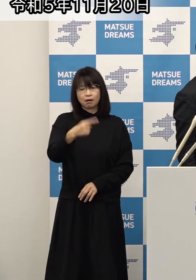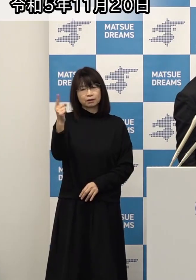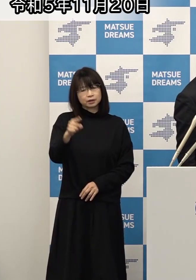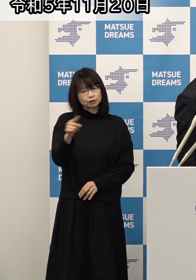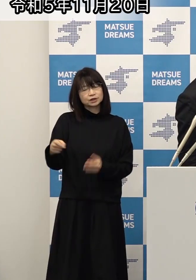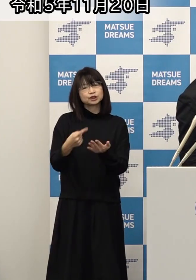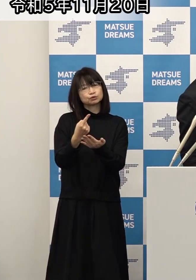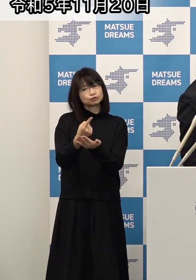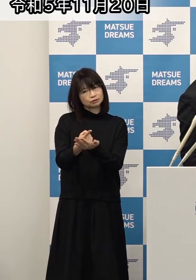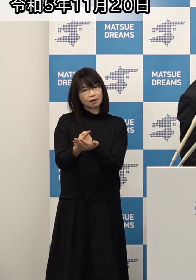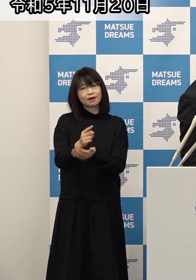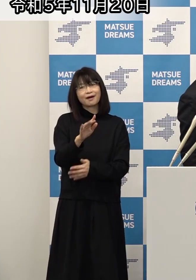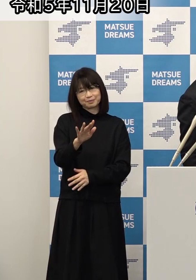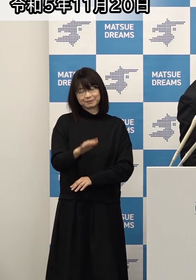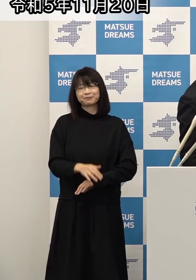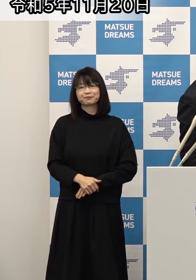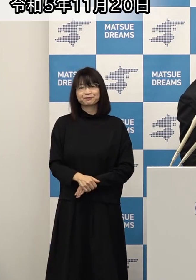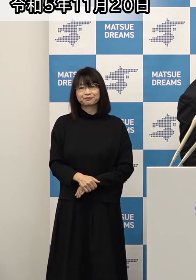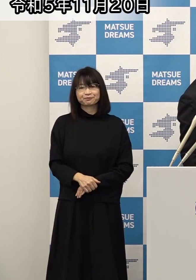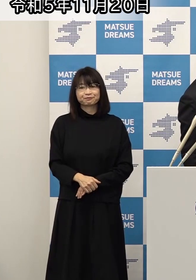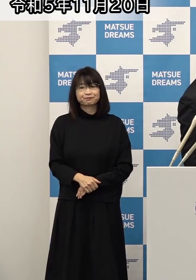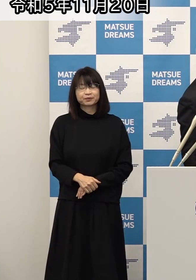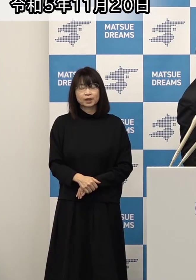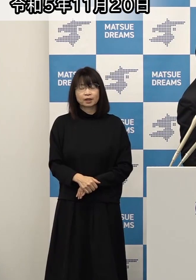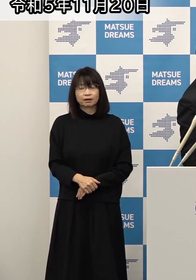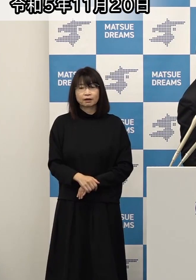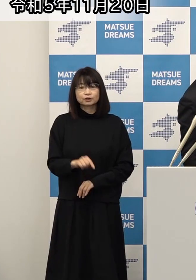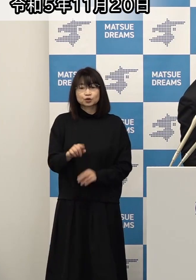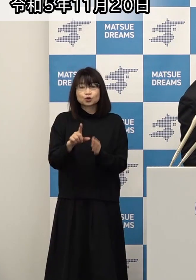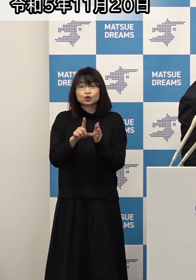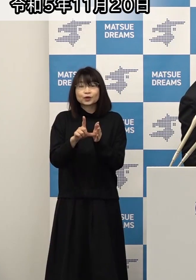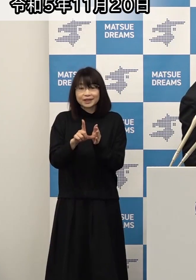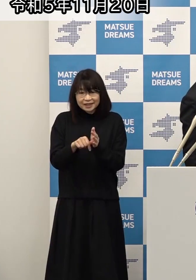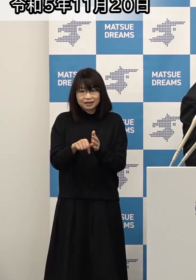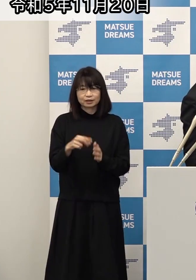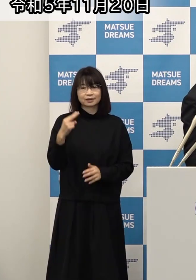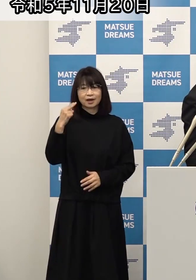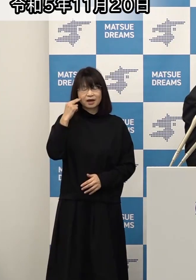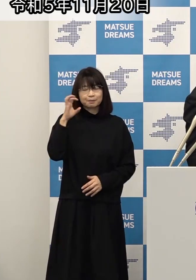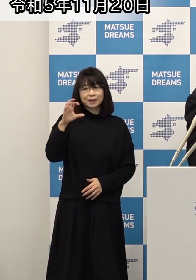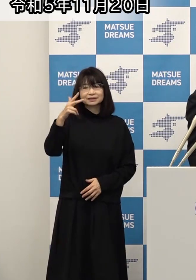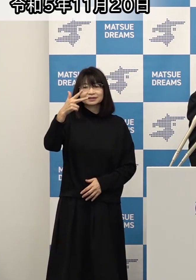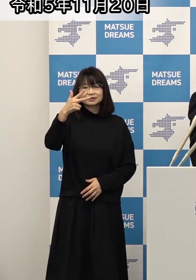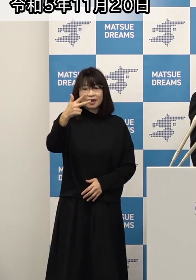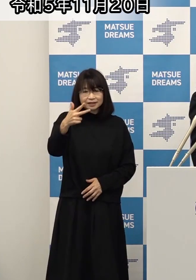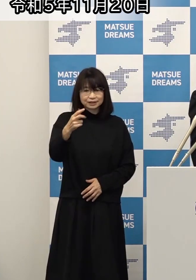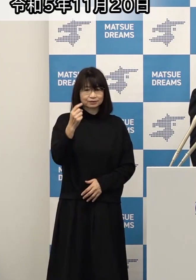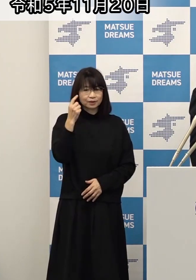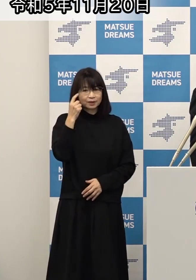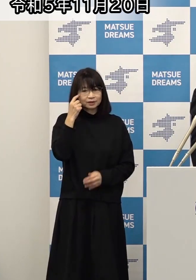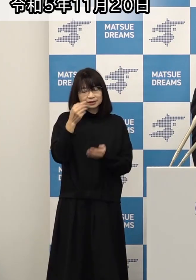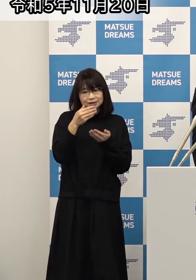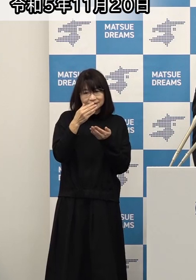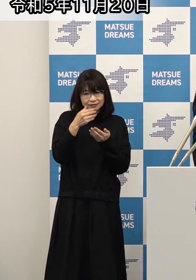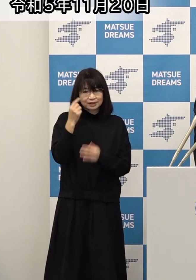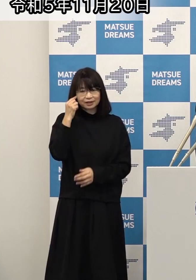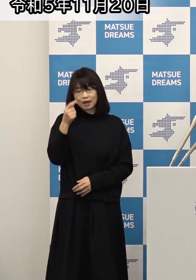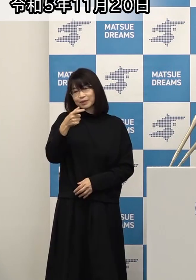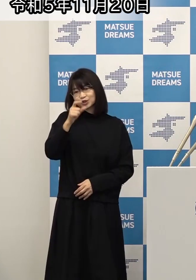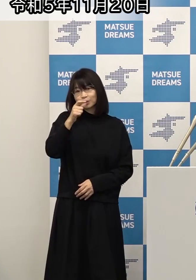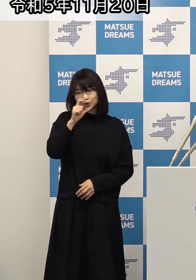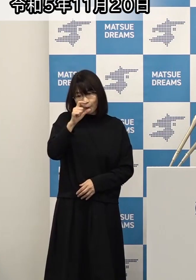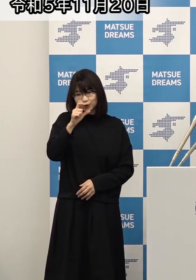聞いていただけたと認識しております。でその場でですね、松江市の市産品の試食とか試飲ができるコーナーを設けまし